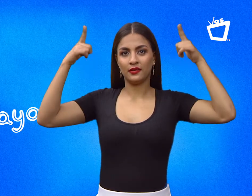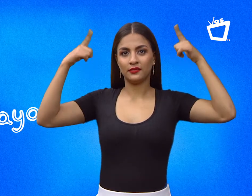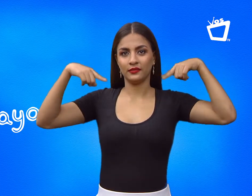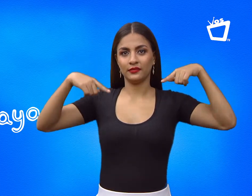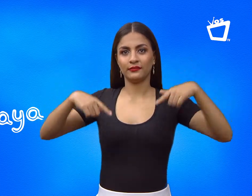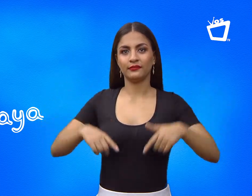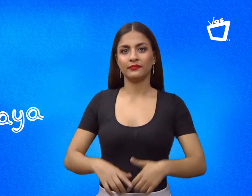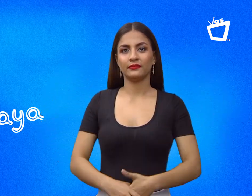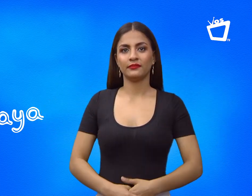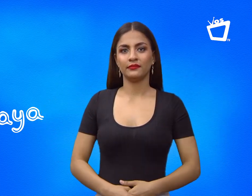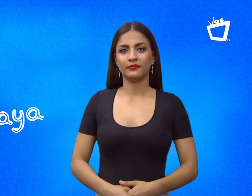Masaya.